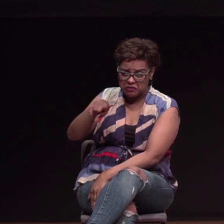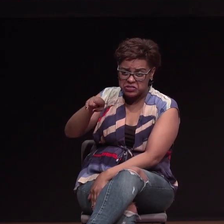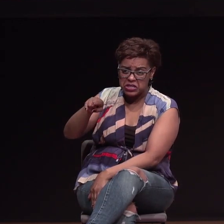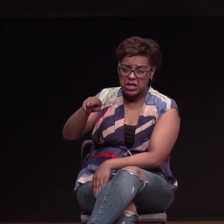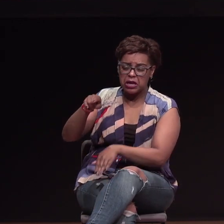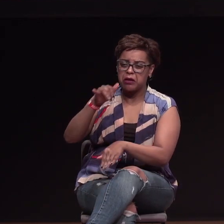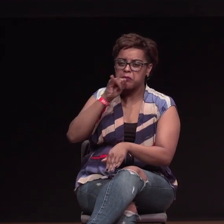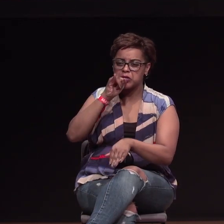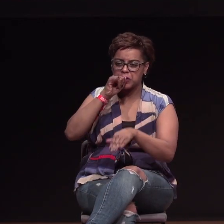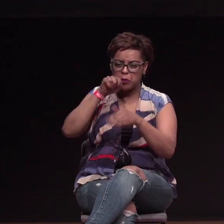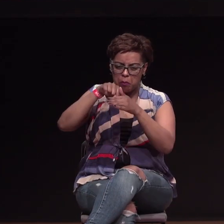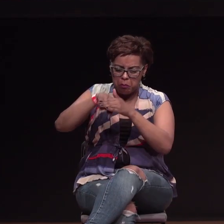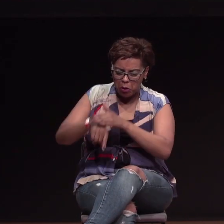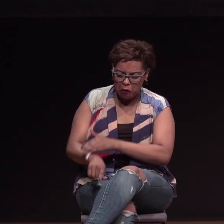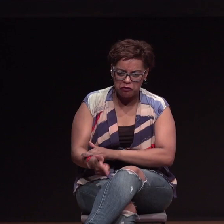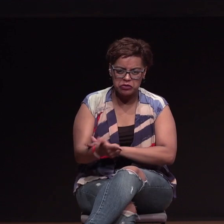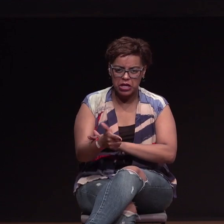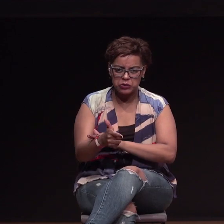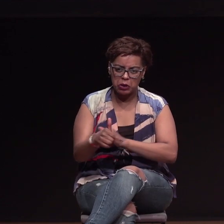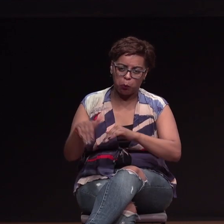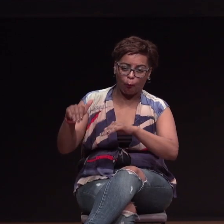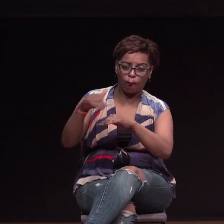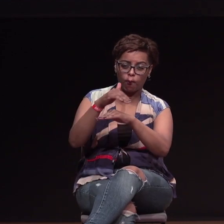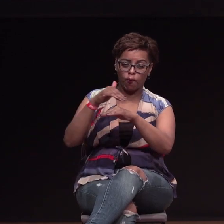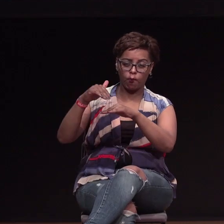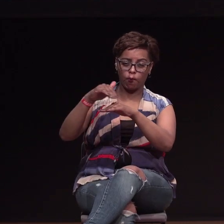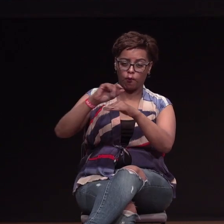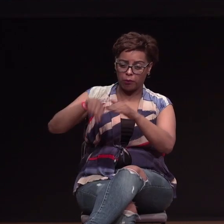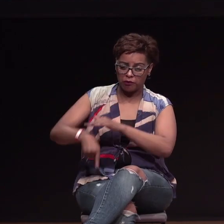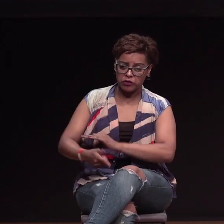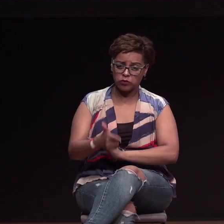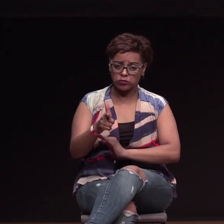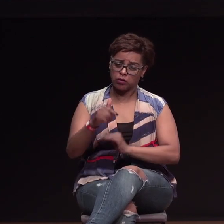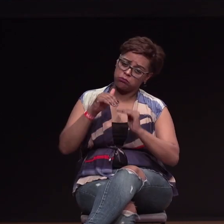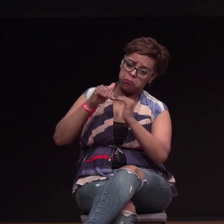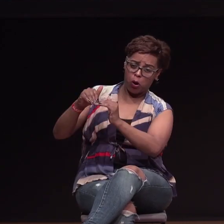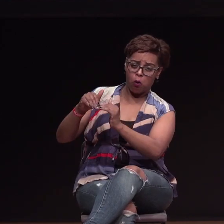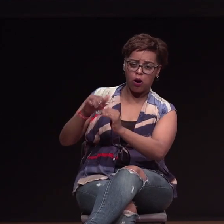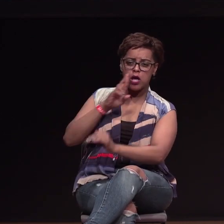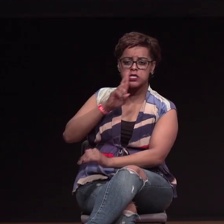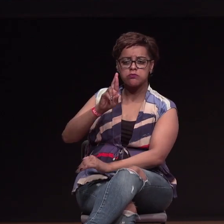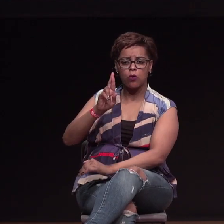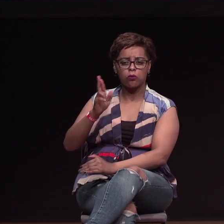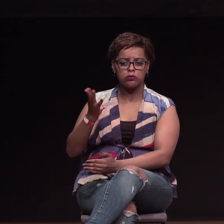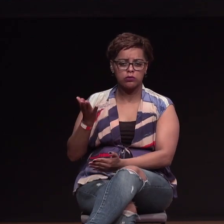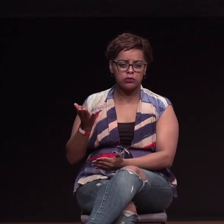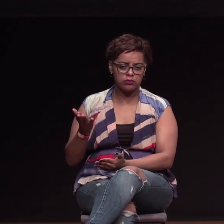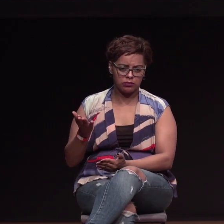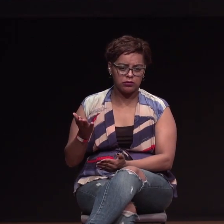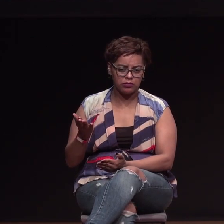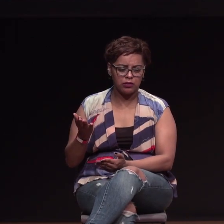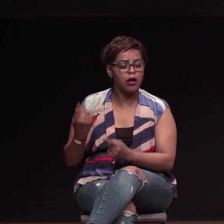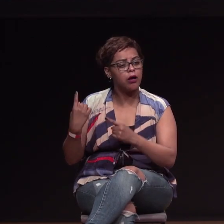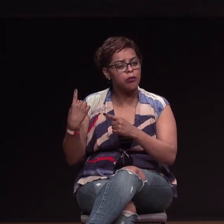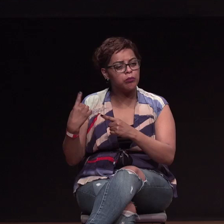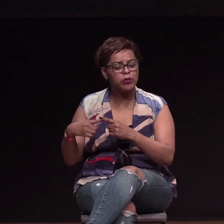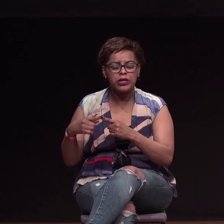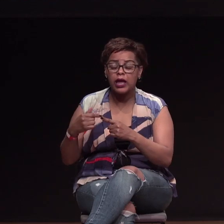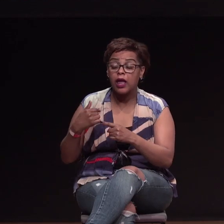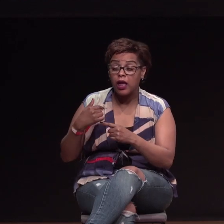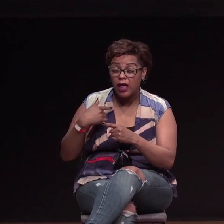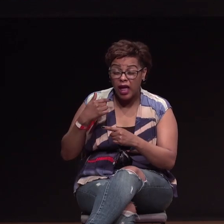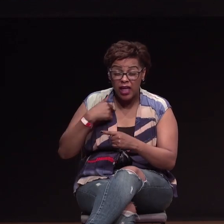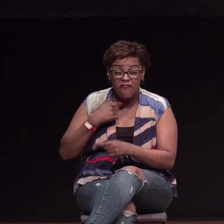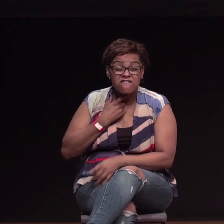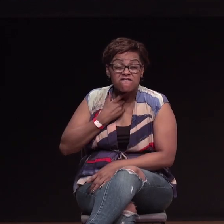superficiais ou que eu ache levianas, que eu me dê condição de perguntar para a pessoa, mas você